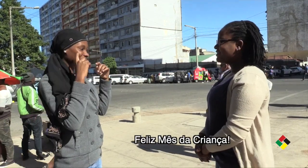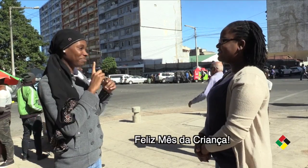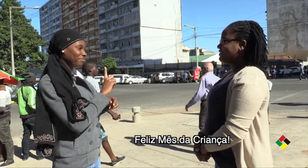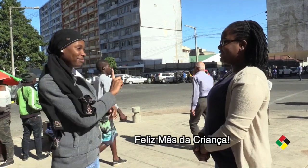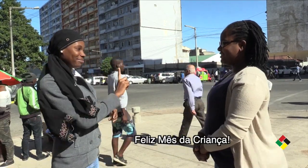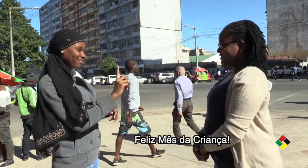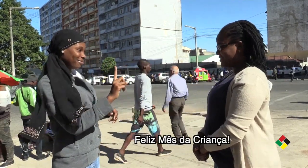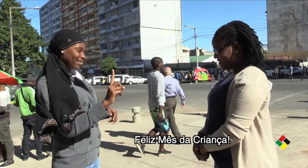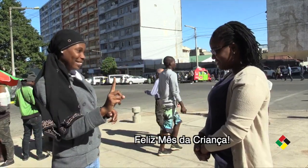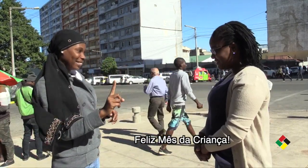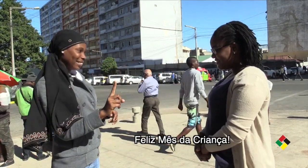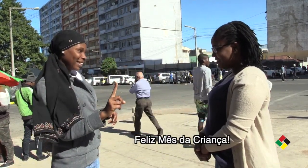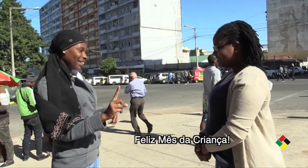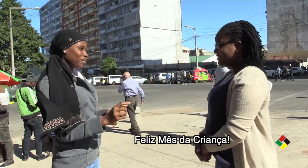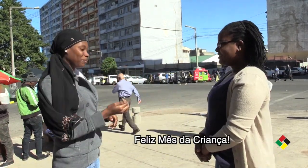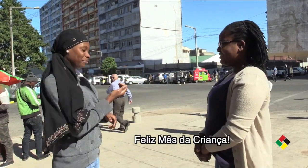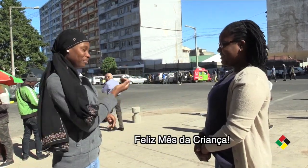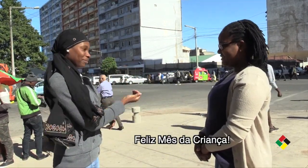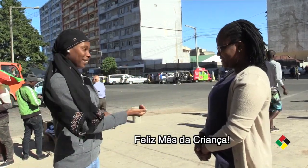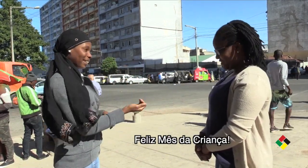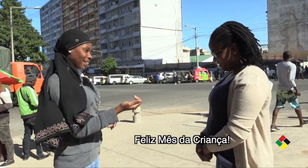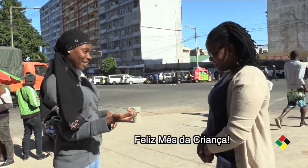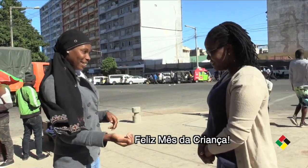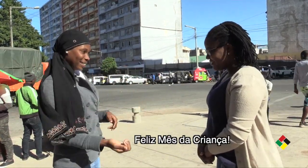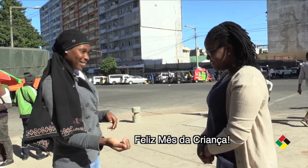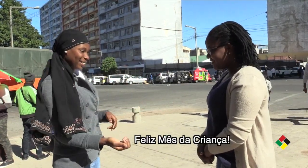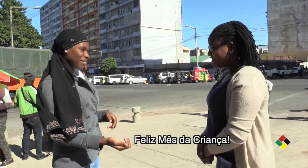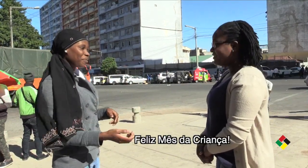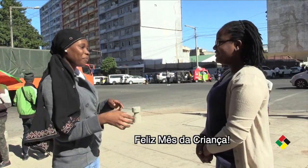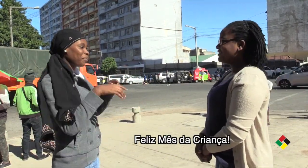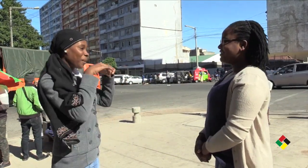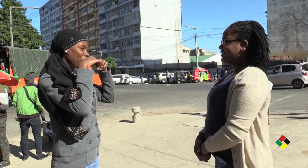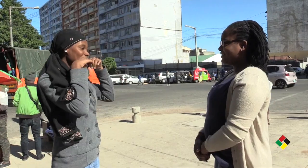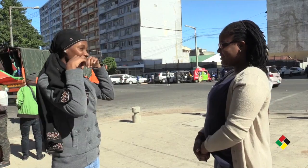Feliz Mês da Criança!